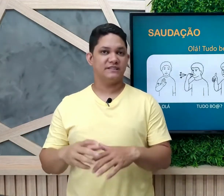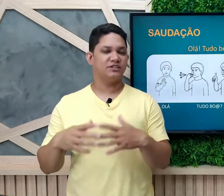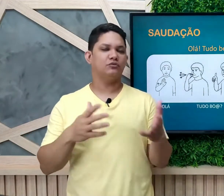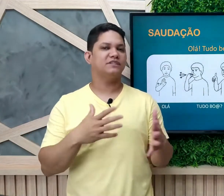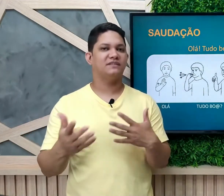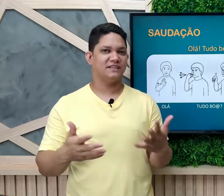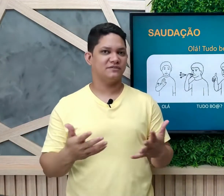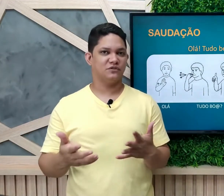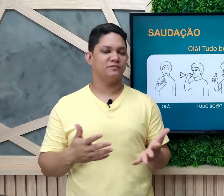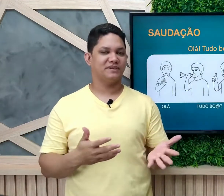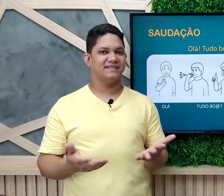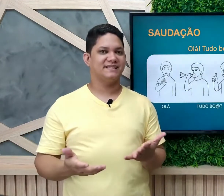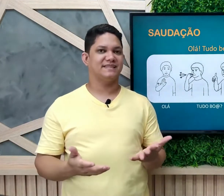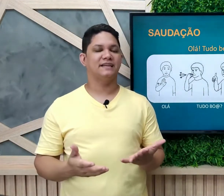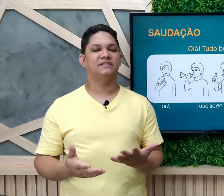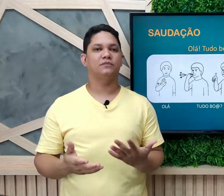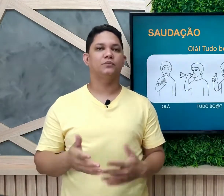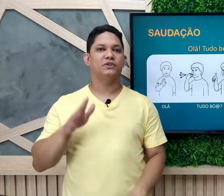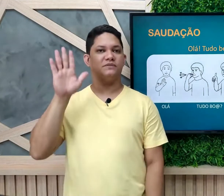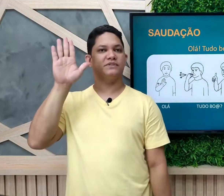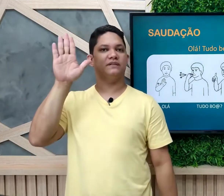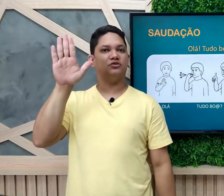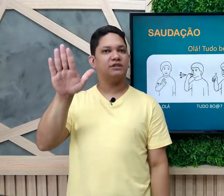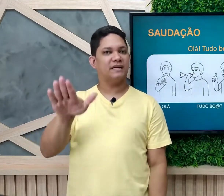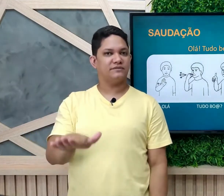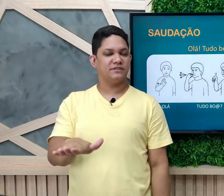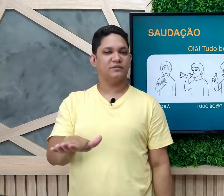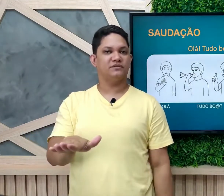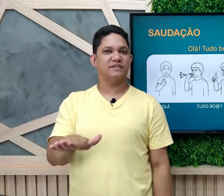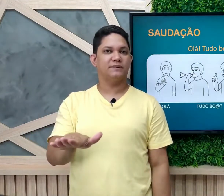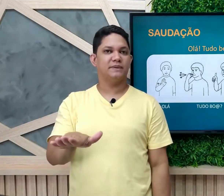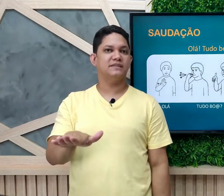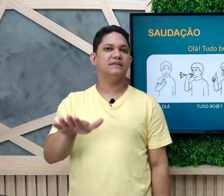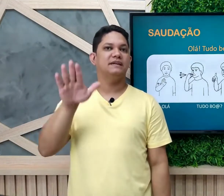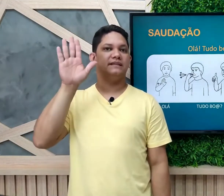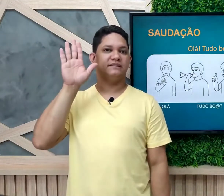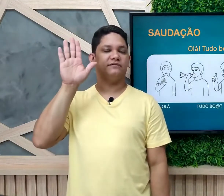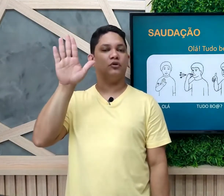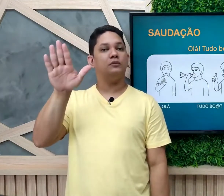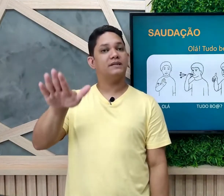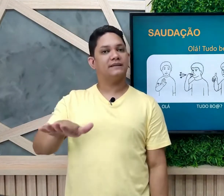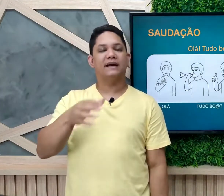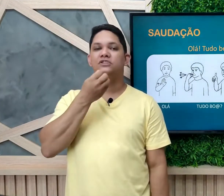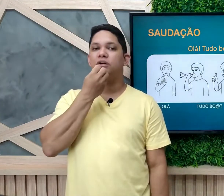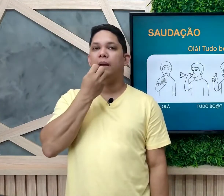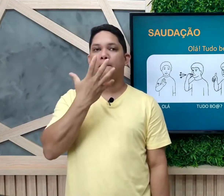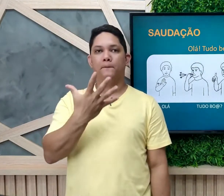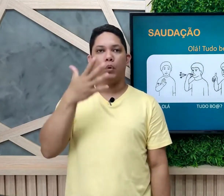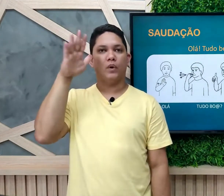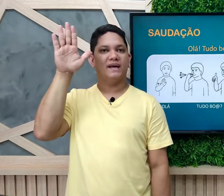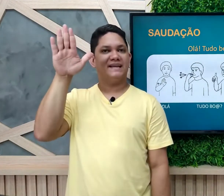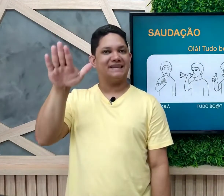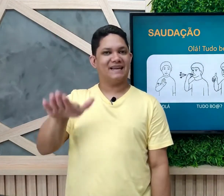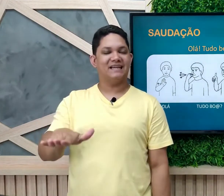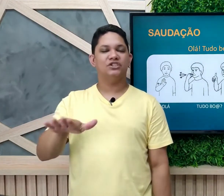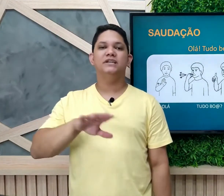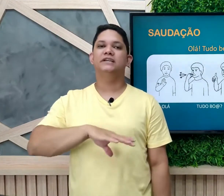Existem algumas variações para esses sinais, tá bom? Por exemplo, o sinal de tarde você pode fazer apenas dessa forma, tarde, boa tarde e